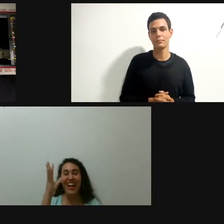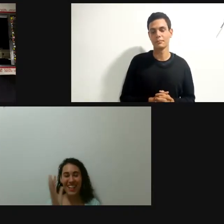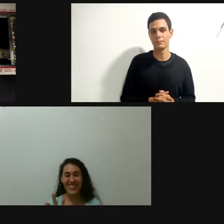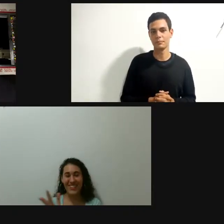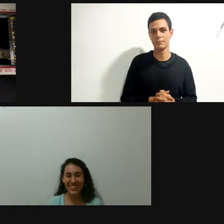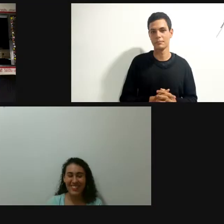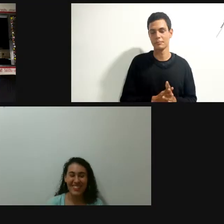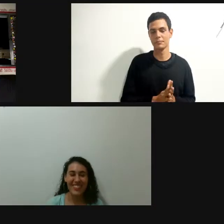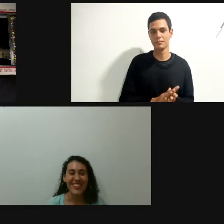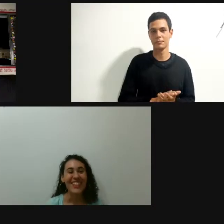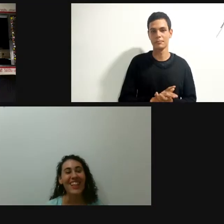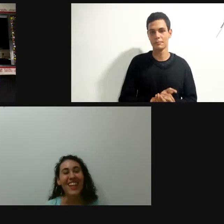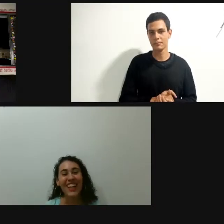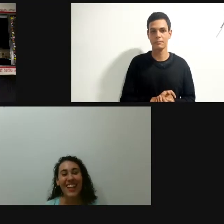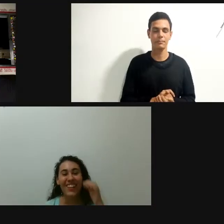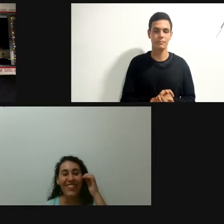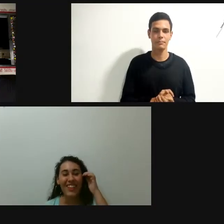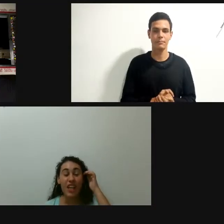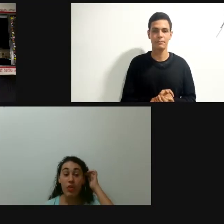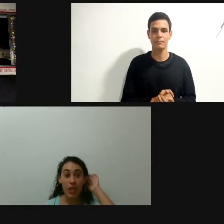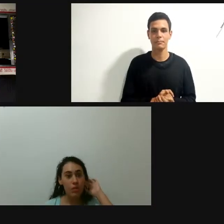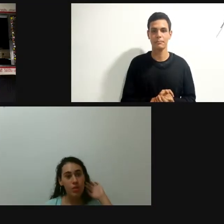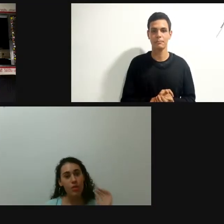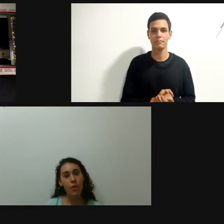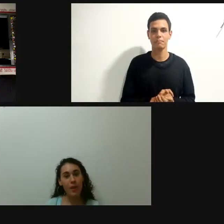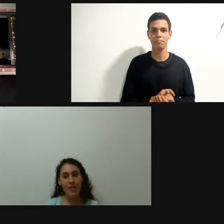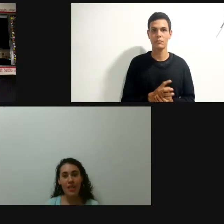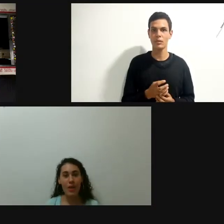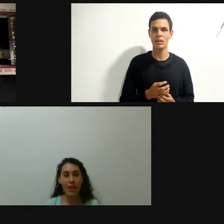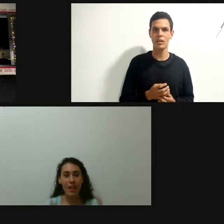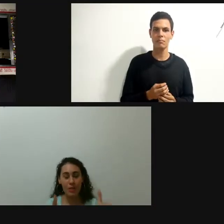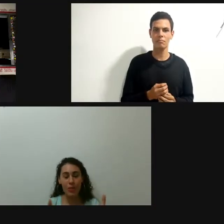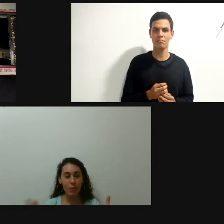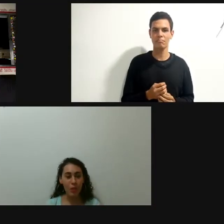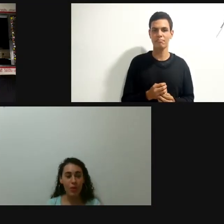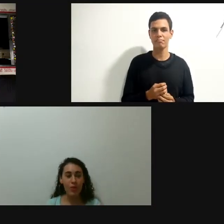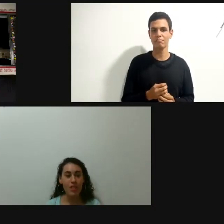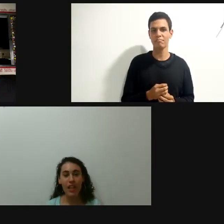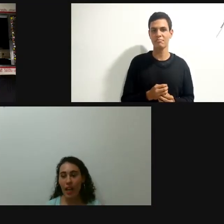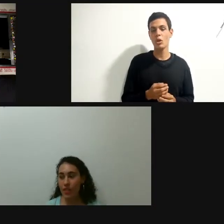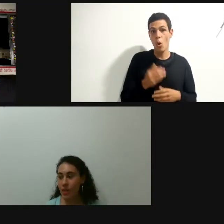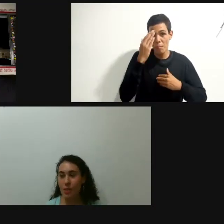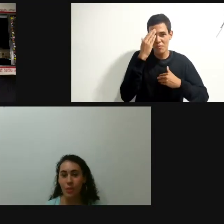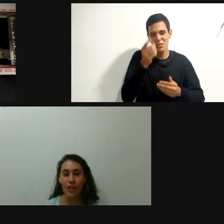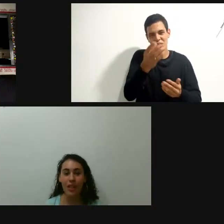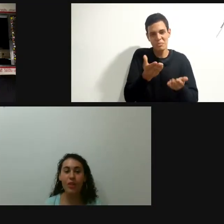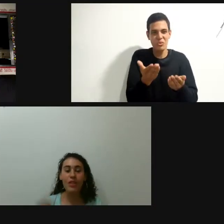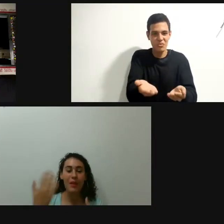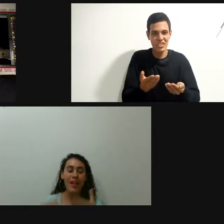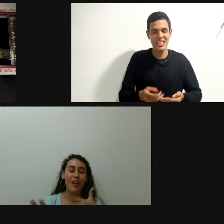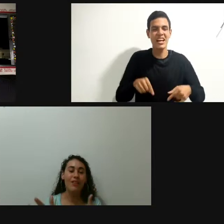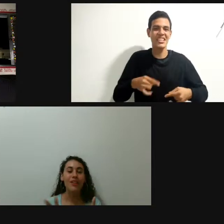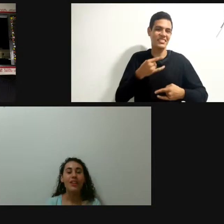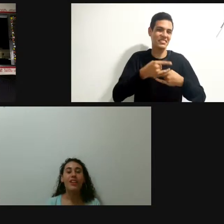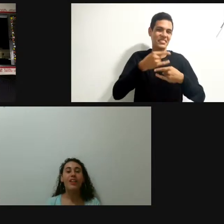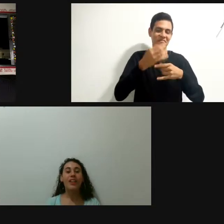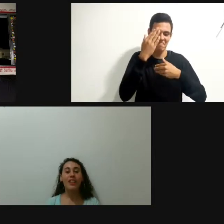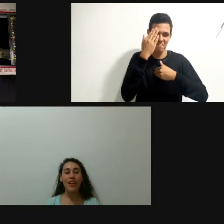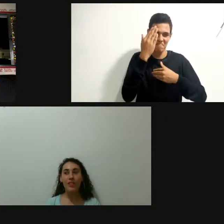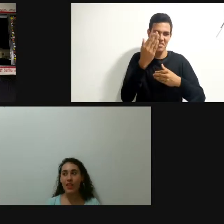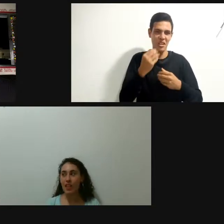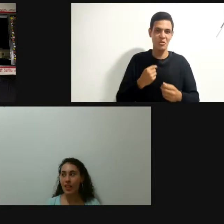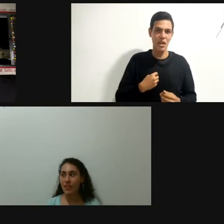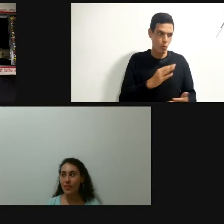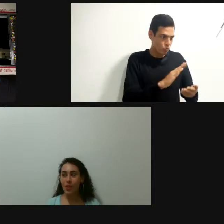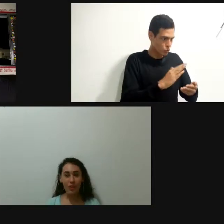faixa azul. Realmente. Eu fiquei muito surpresa. E eu agradeço muito pelo convite da live mesmo, porque eu não esperava que